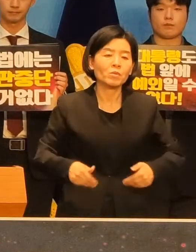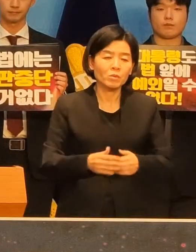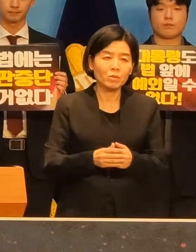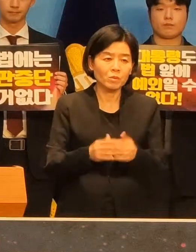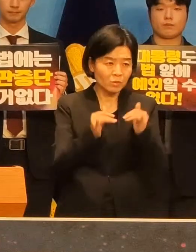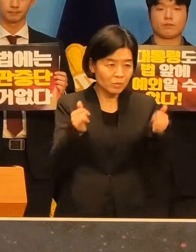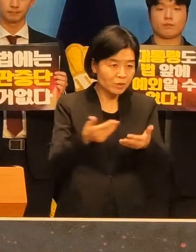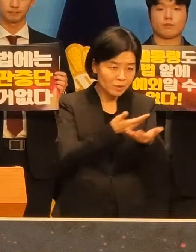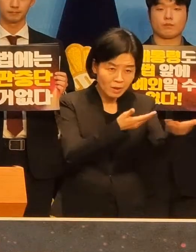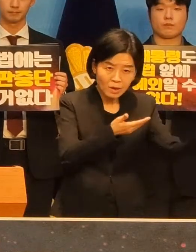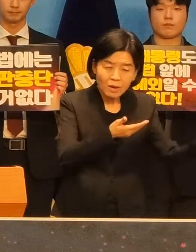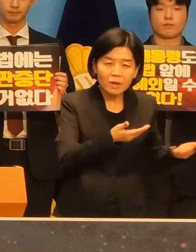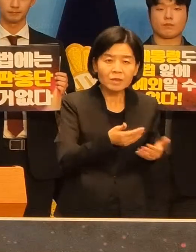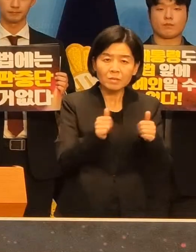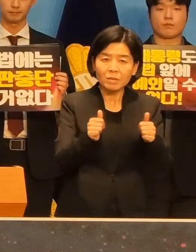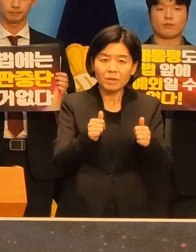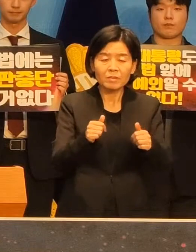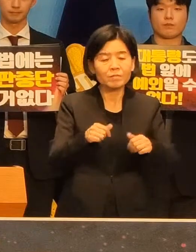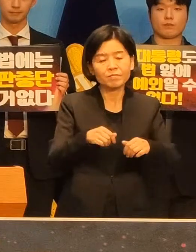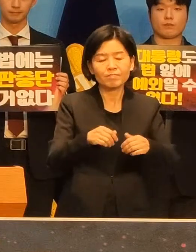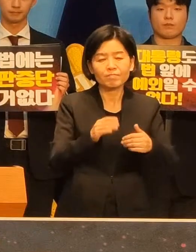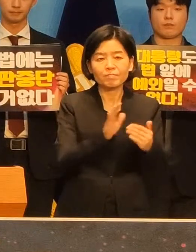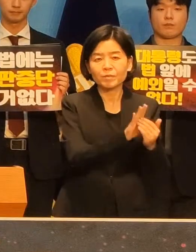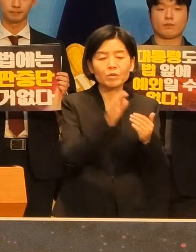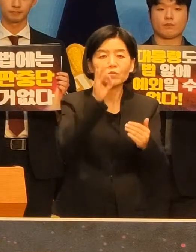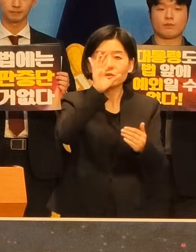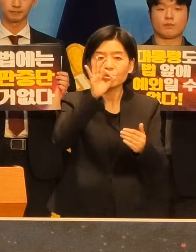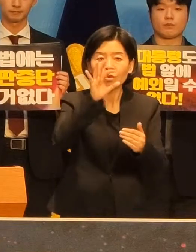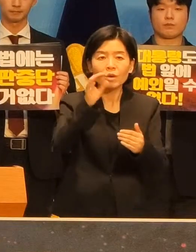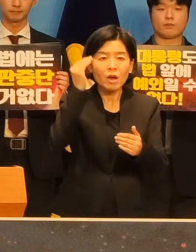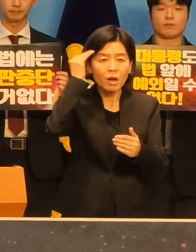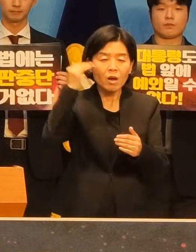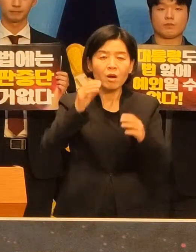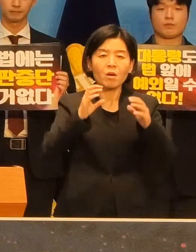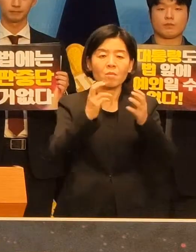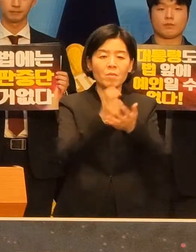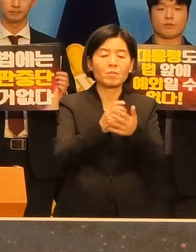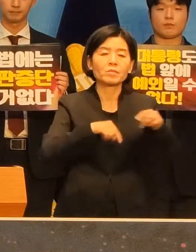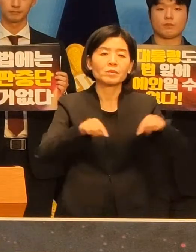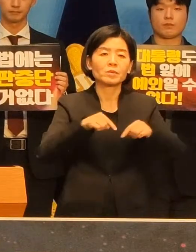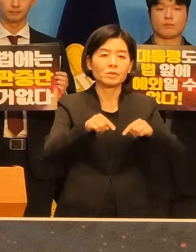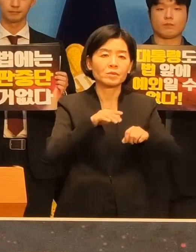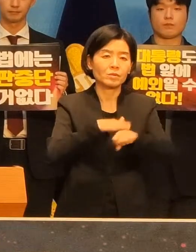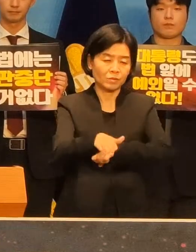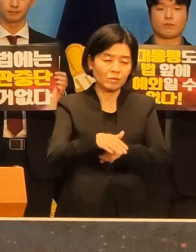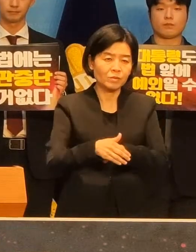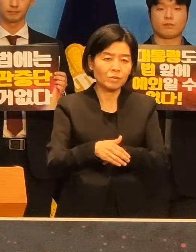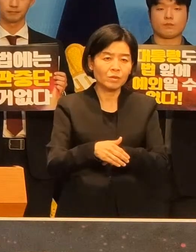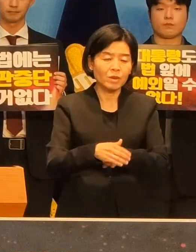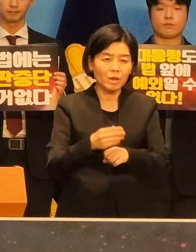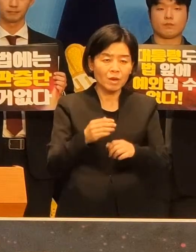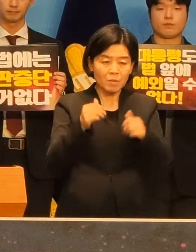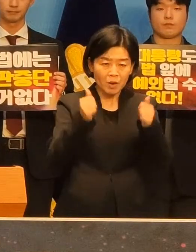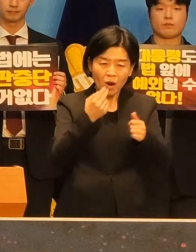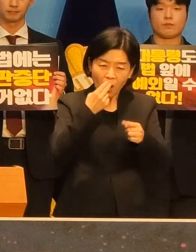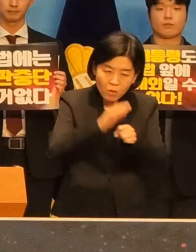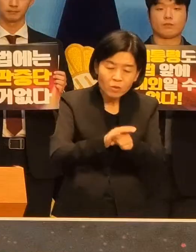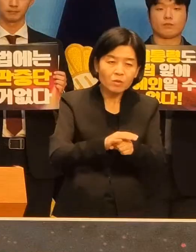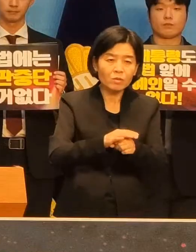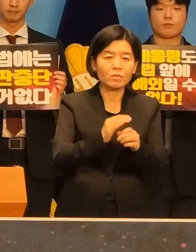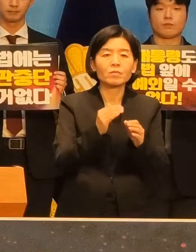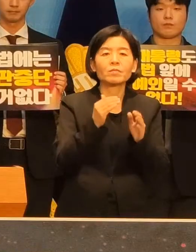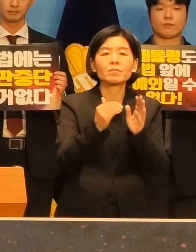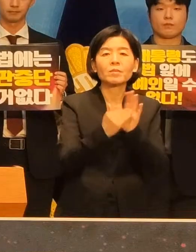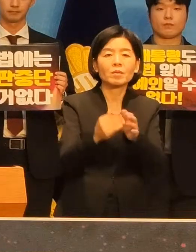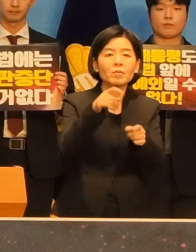재판과 판결을 피할 수 없습니다. 우리나라 법치주의이기 때문입니다. 억울한 판결을 막기 위하여 제3심제가